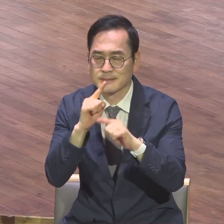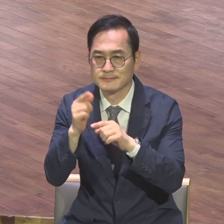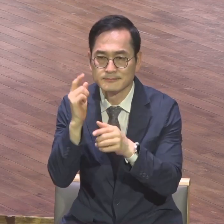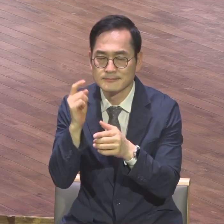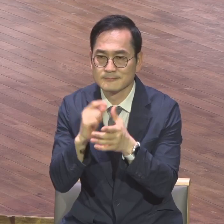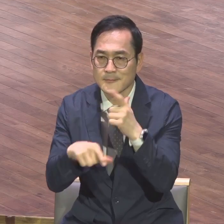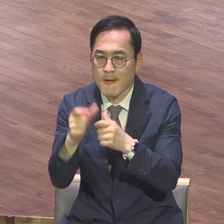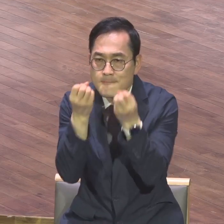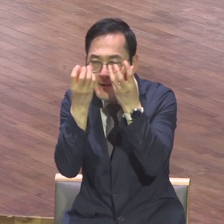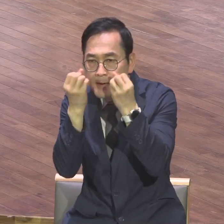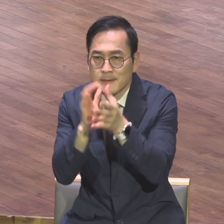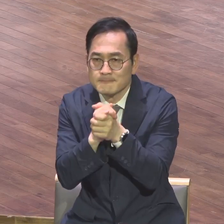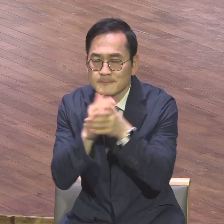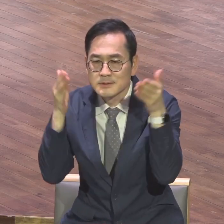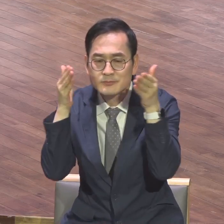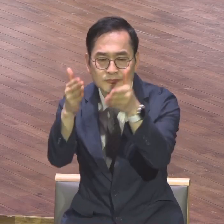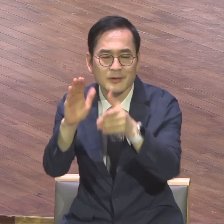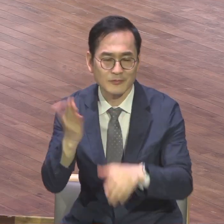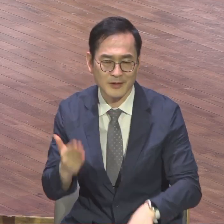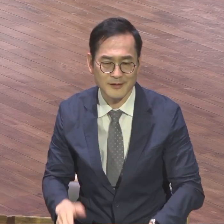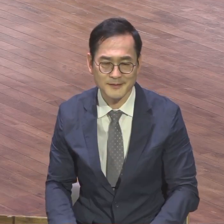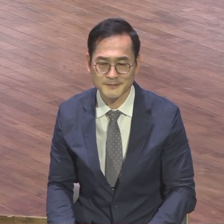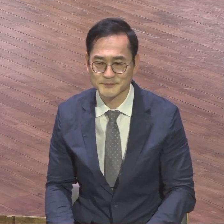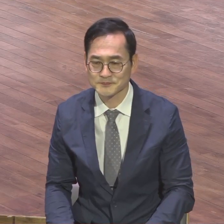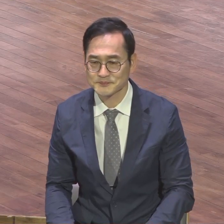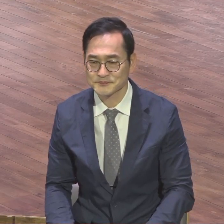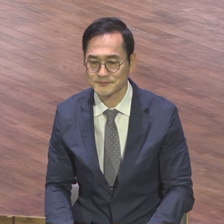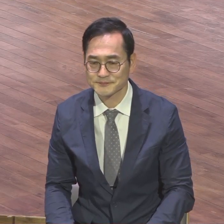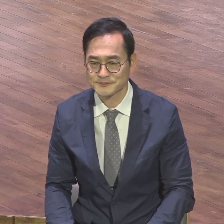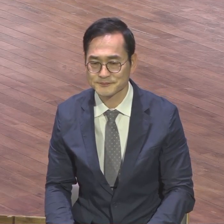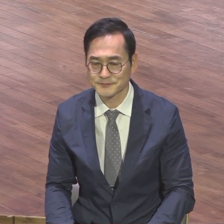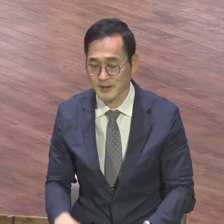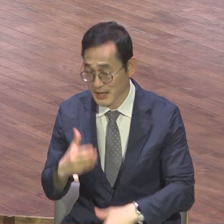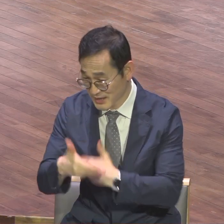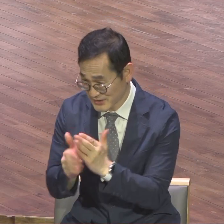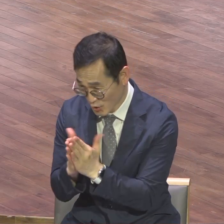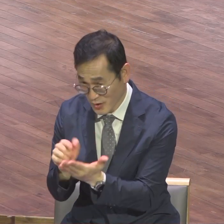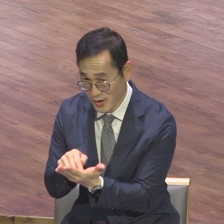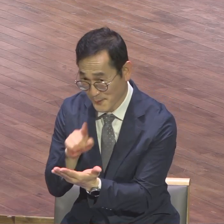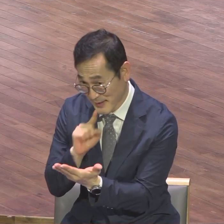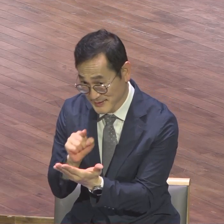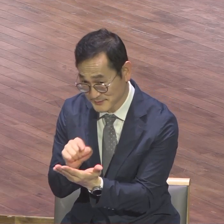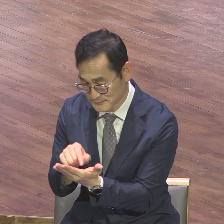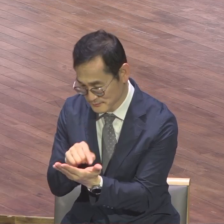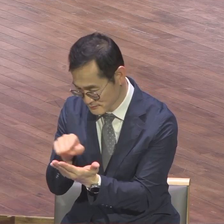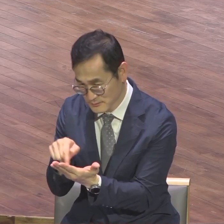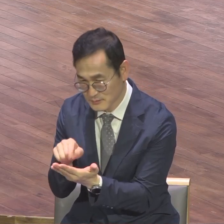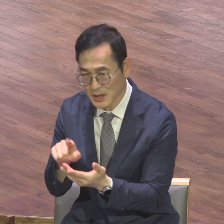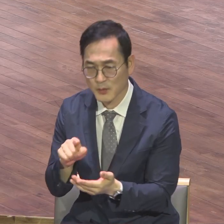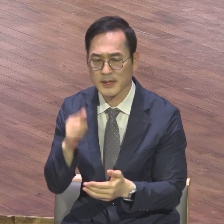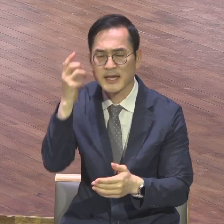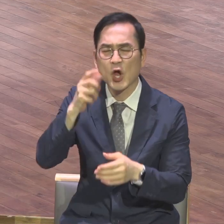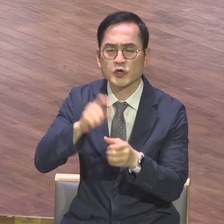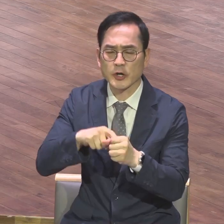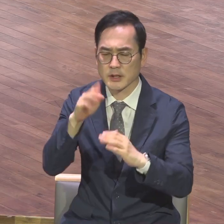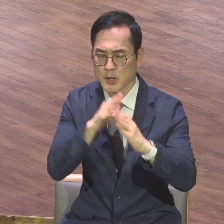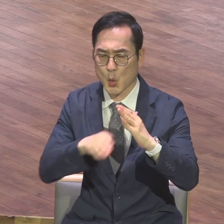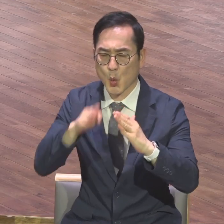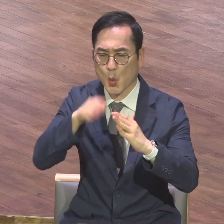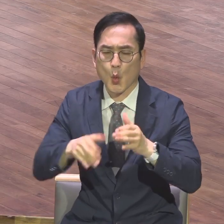위해 사는 그런 존재가 아니에요. 사실 성경대로 우리는요 영적 공인이에요. 공인.